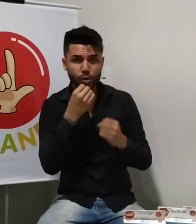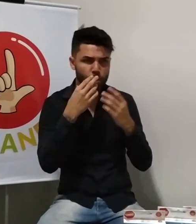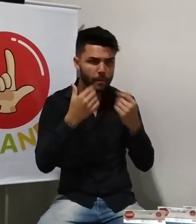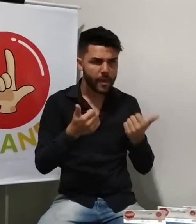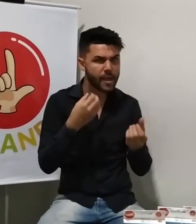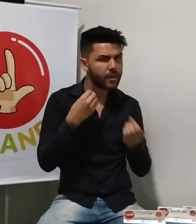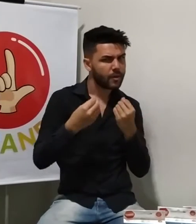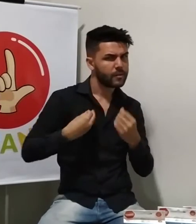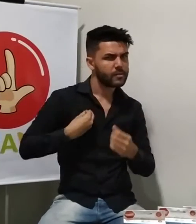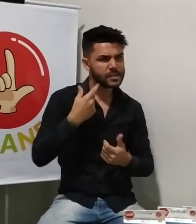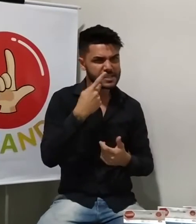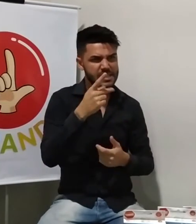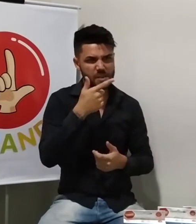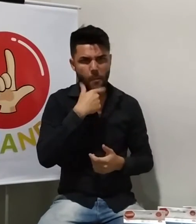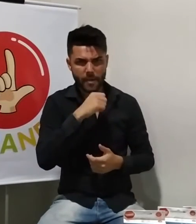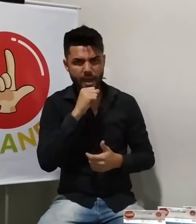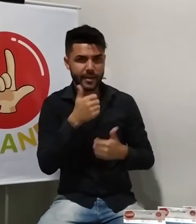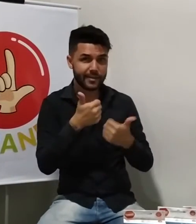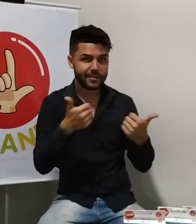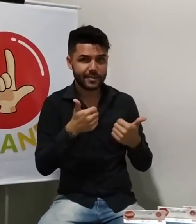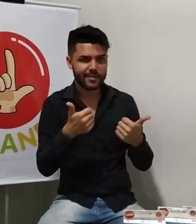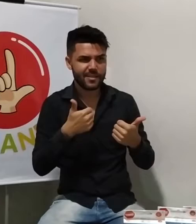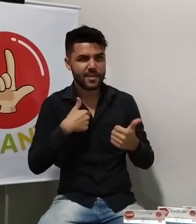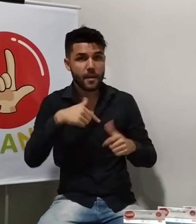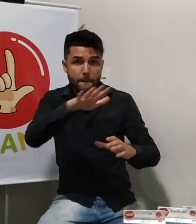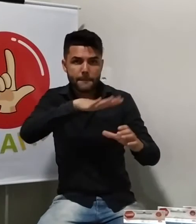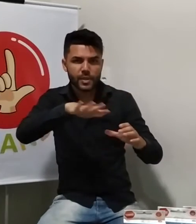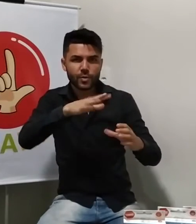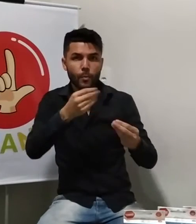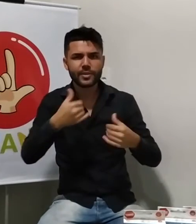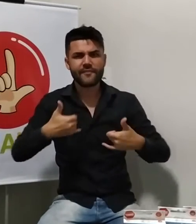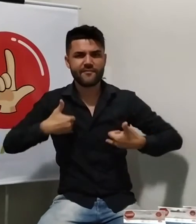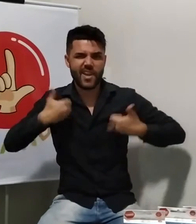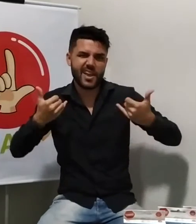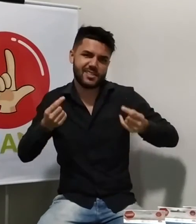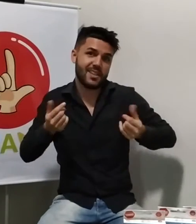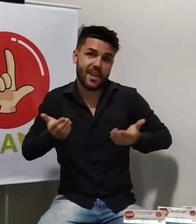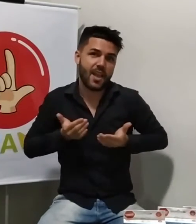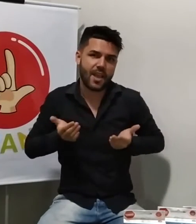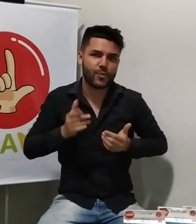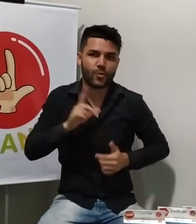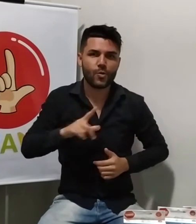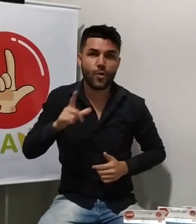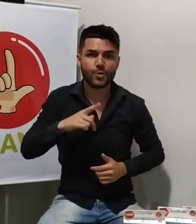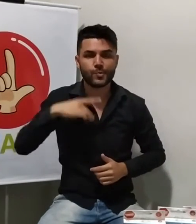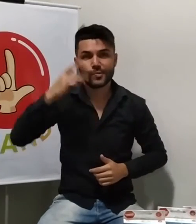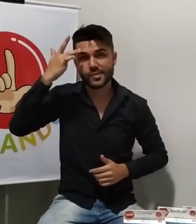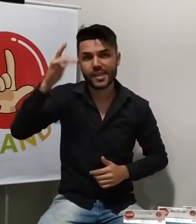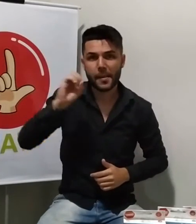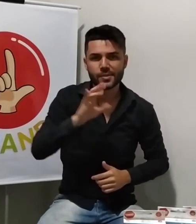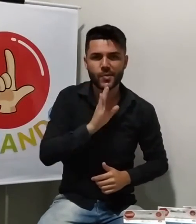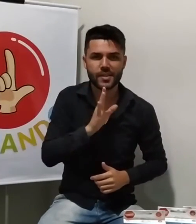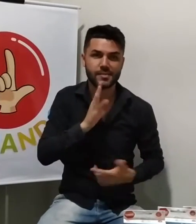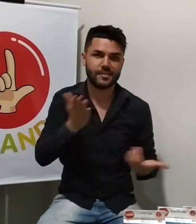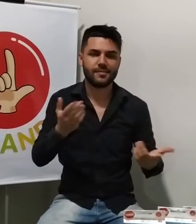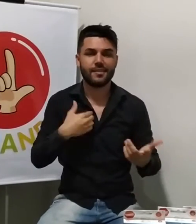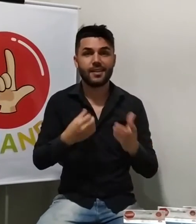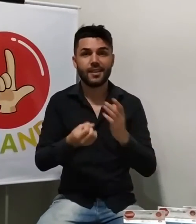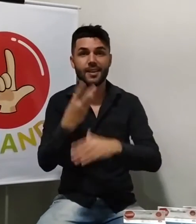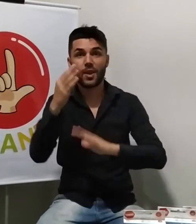parece que funciona, mas não funciona. Então esse negócio aqui, cara, você vai clicar exatamente onde eu falar, porque qualquer coisa que você clicar fora do que eu tô falando aqui, não vai funcionar.